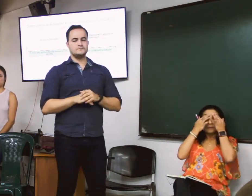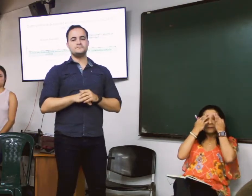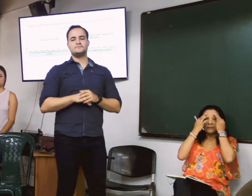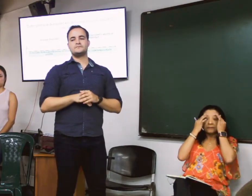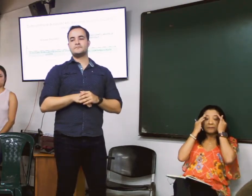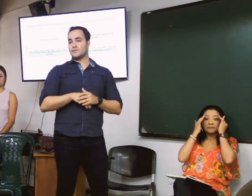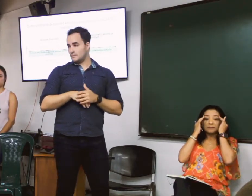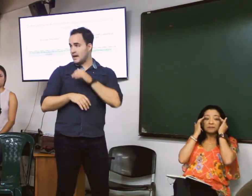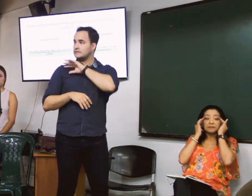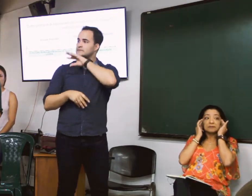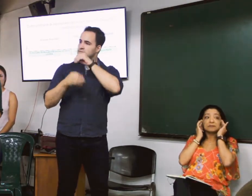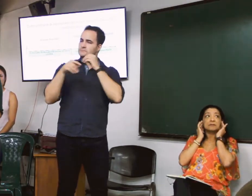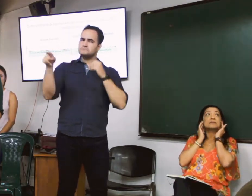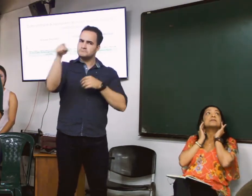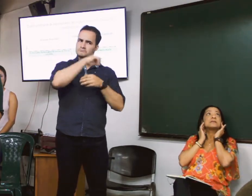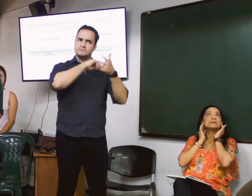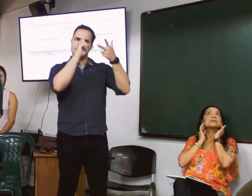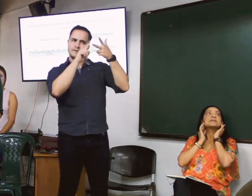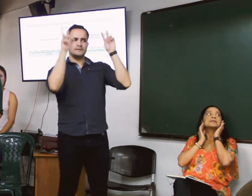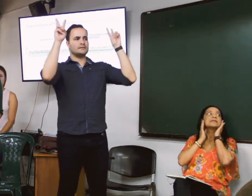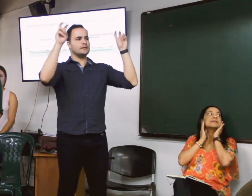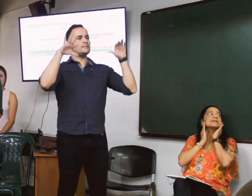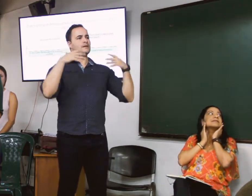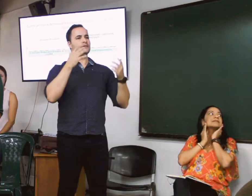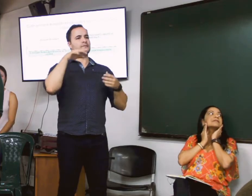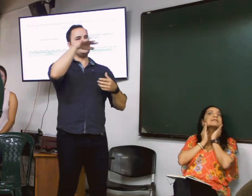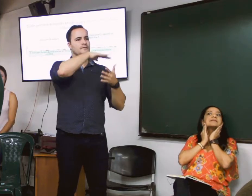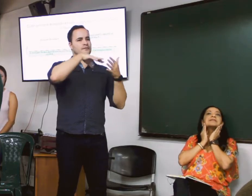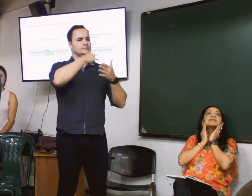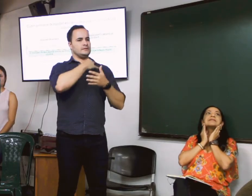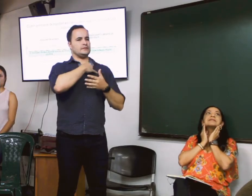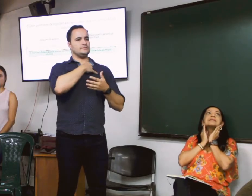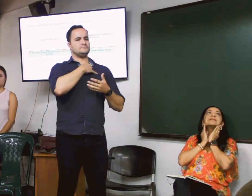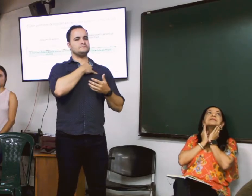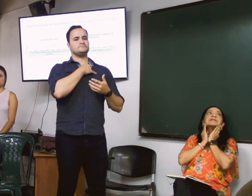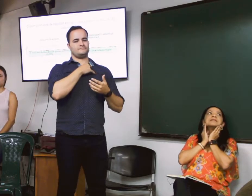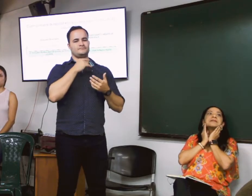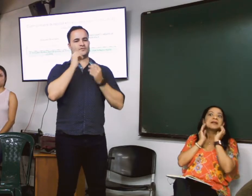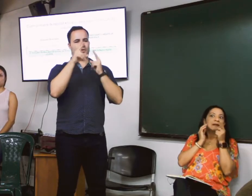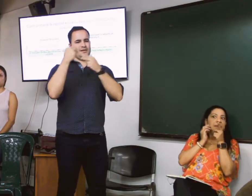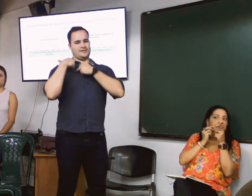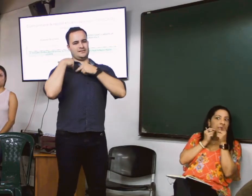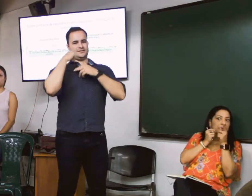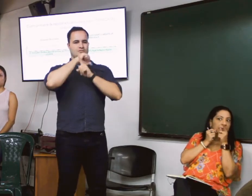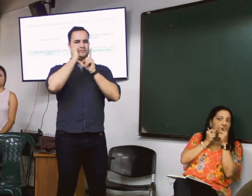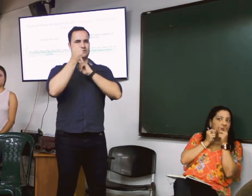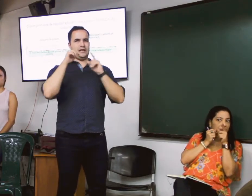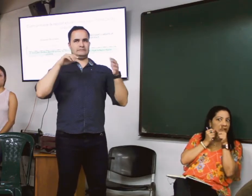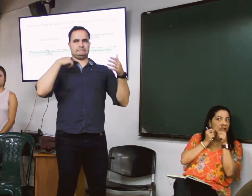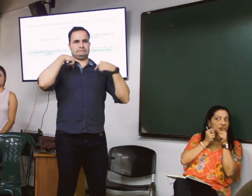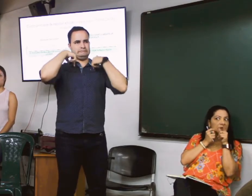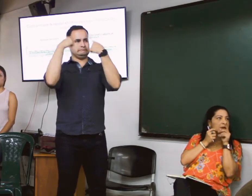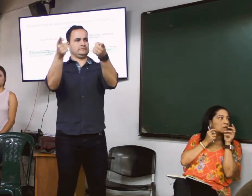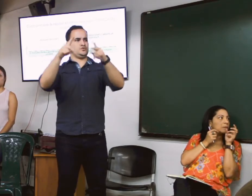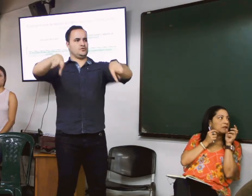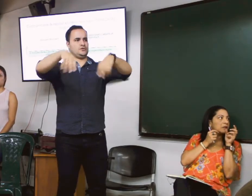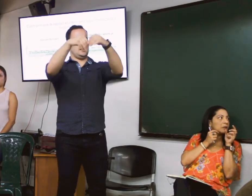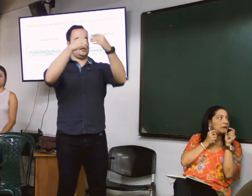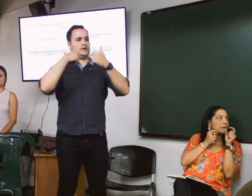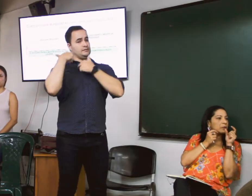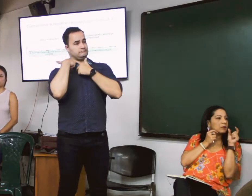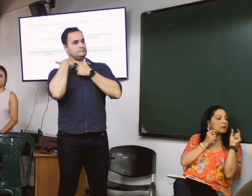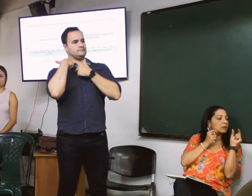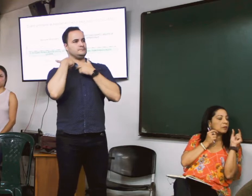lugar, encuentro el llamado al lugar de la universidad, a la función social de la universidad, y la universidad